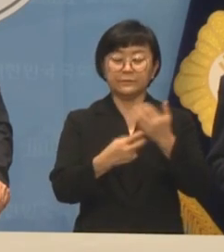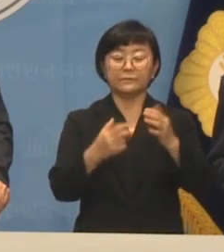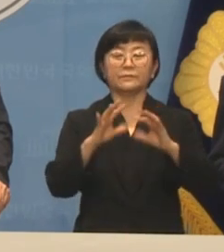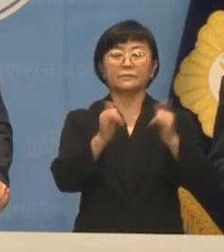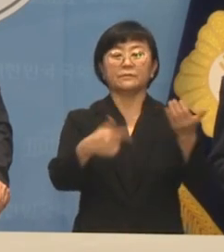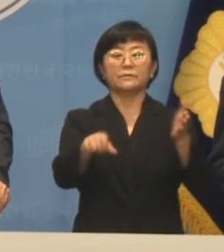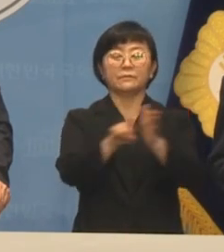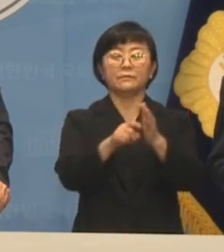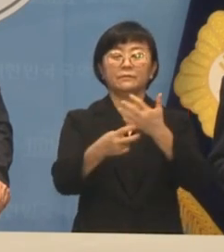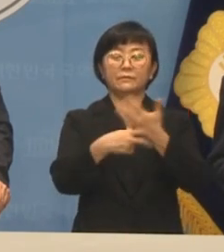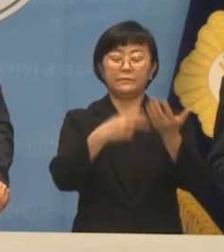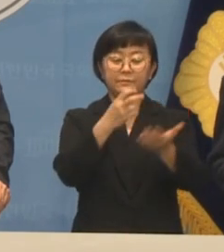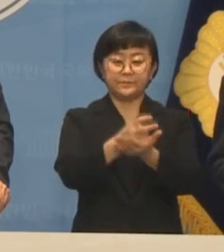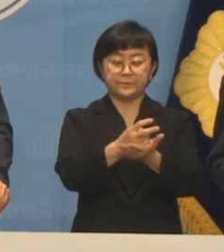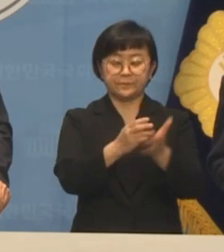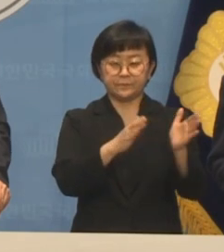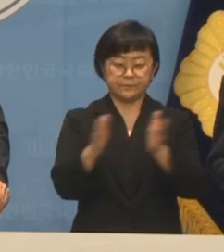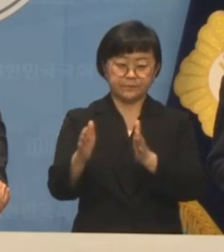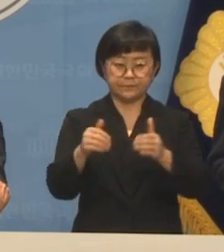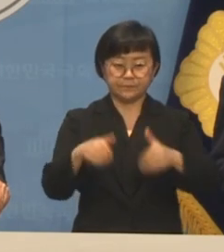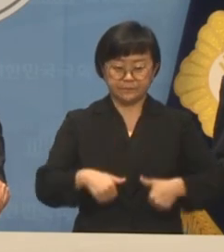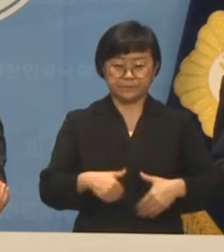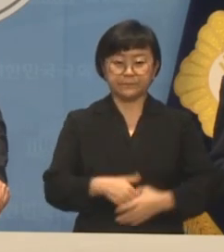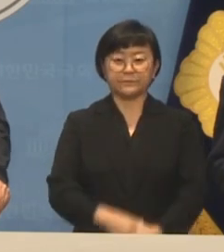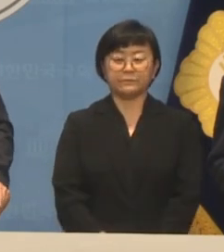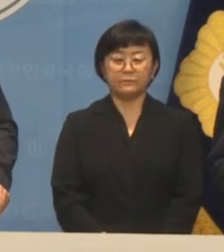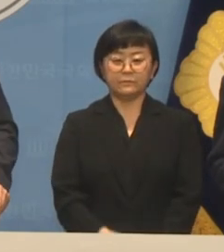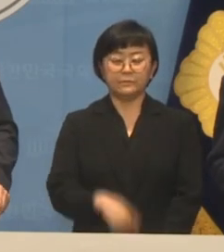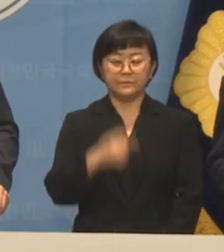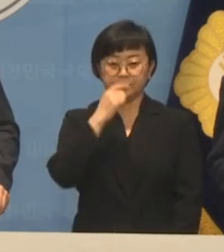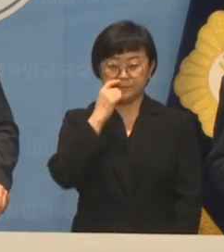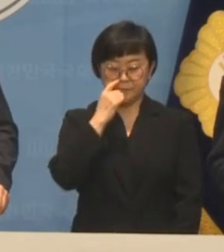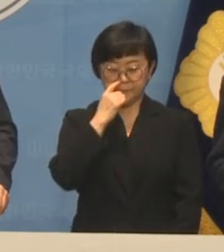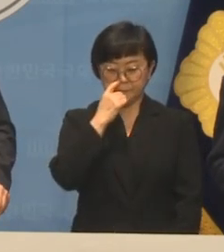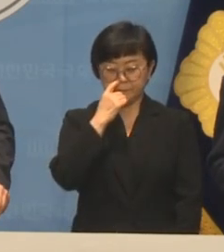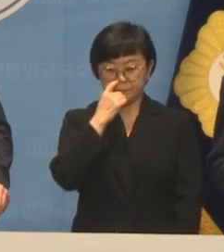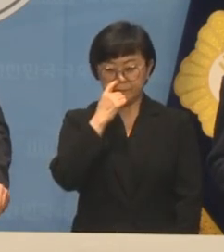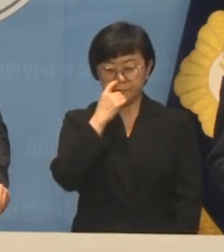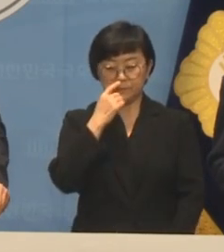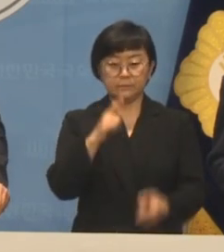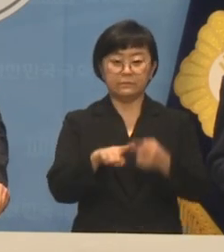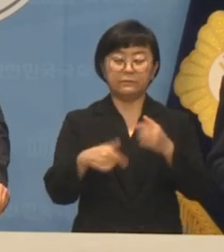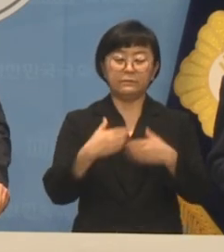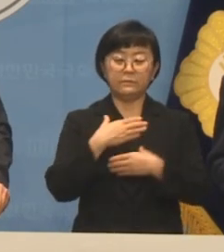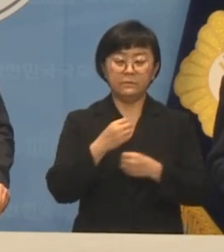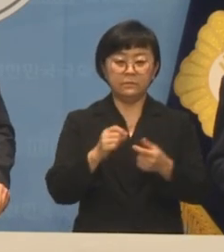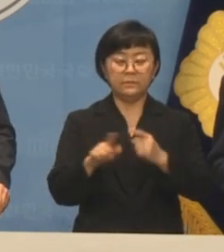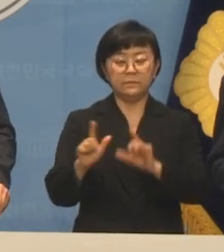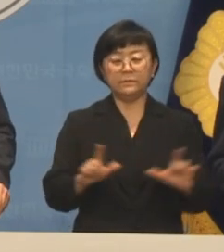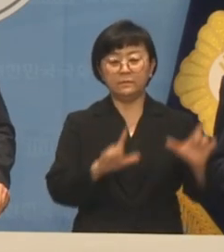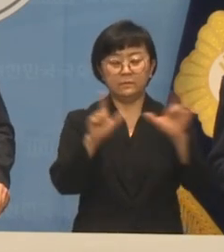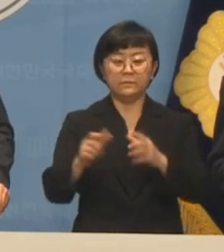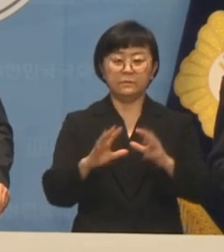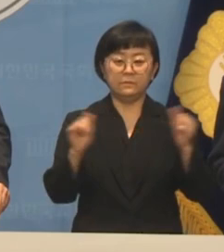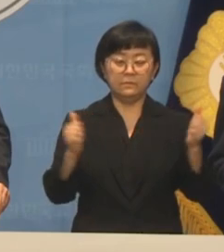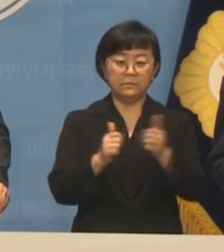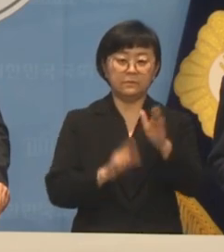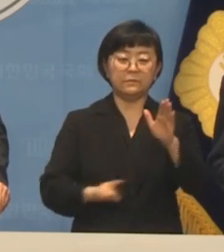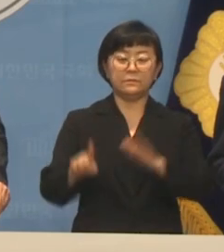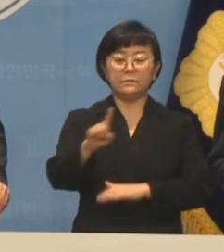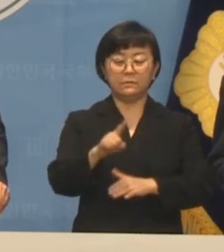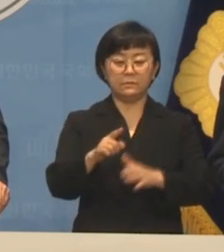위한 의료제도를 마련해서 국민이 안심하고 살 수 있도록 국회가 나서주기를